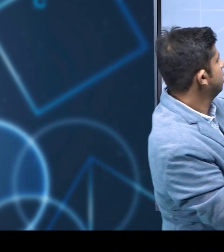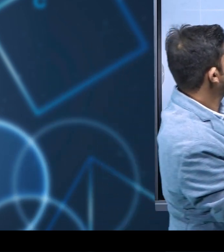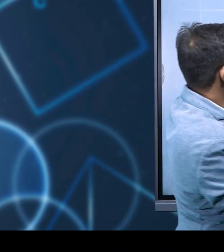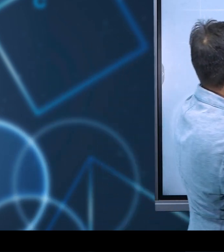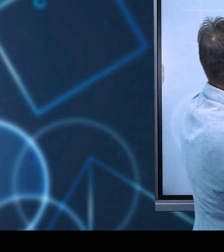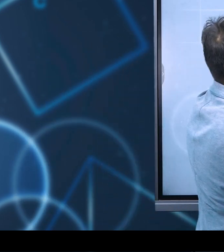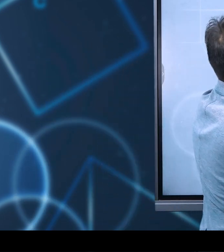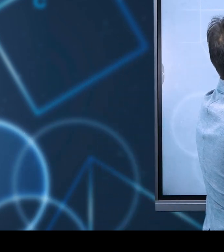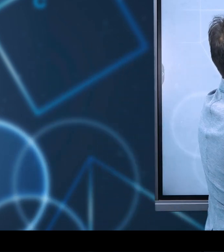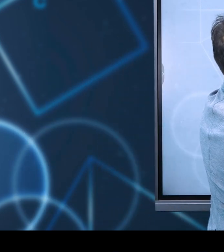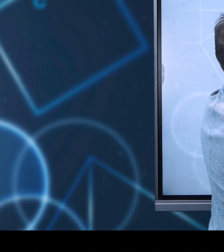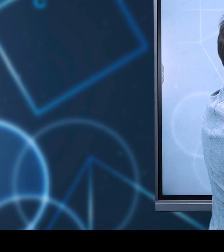5 गुणिले 4 बरोबर 20.